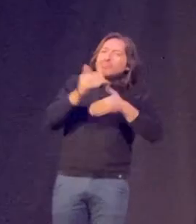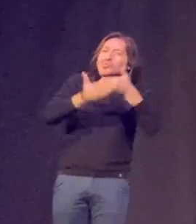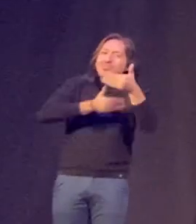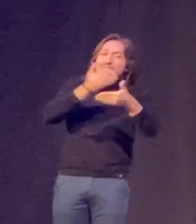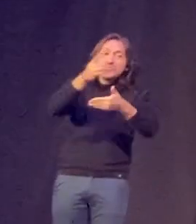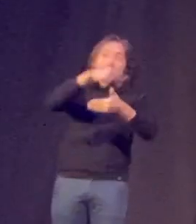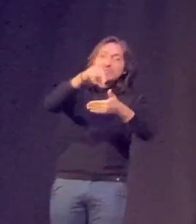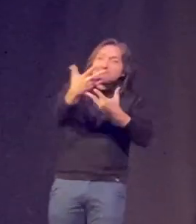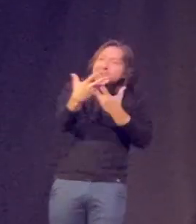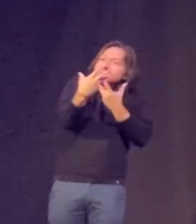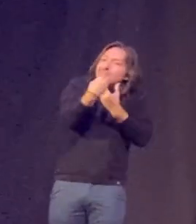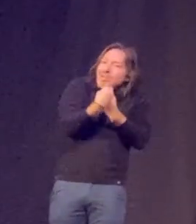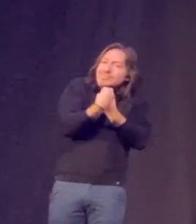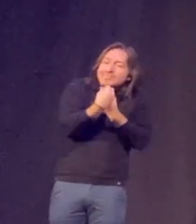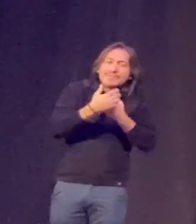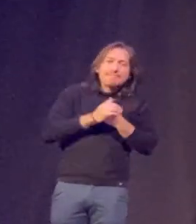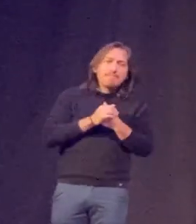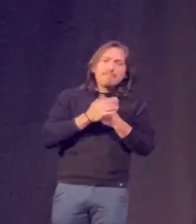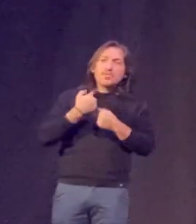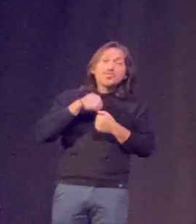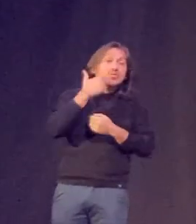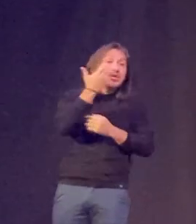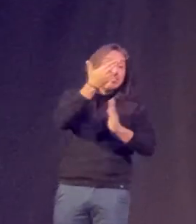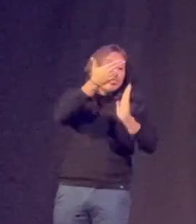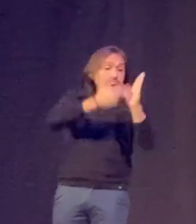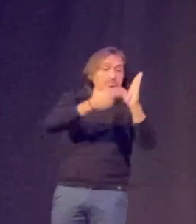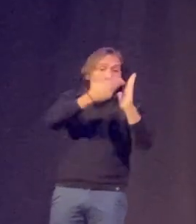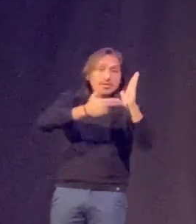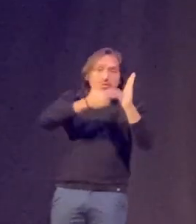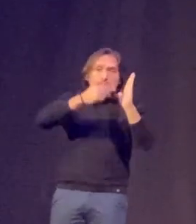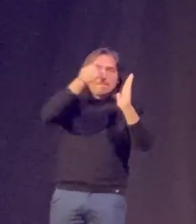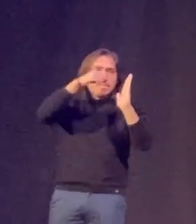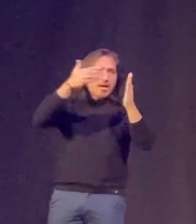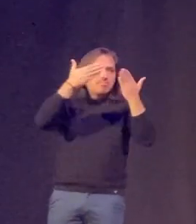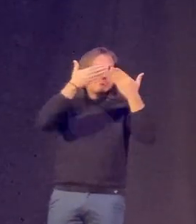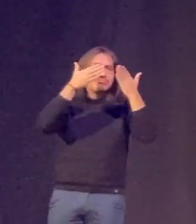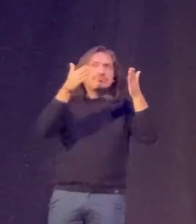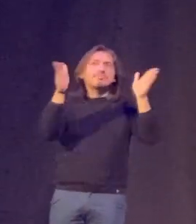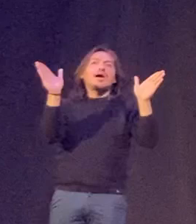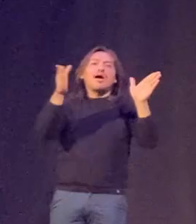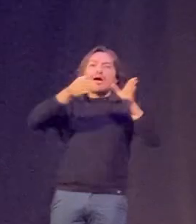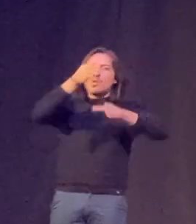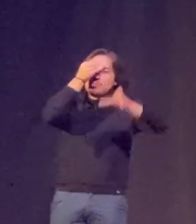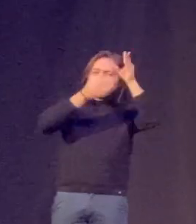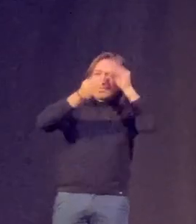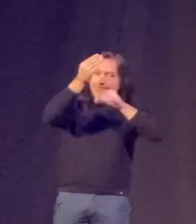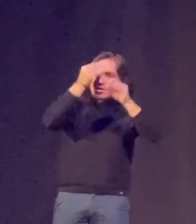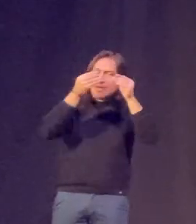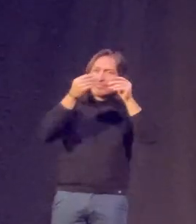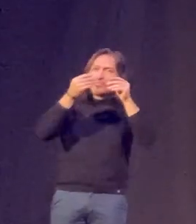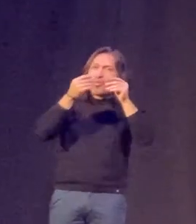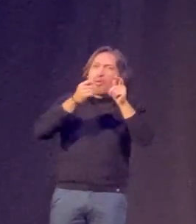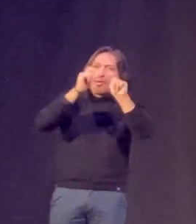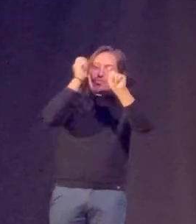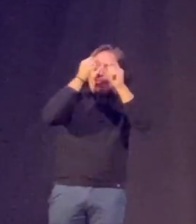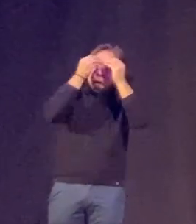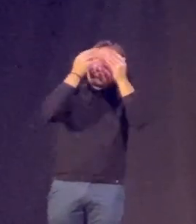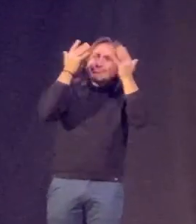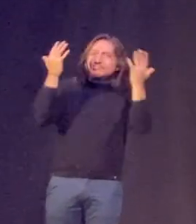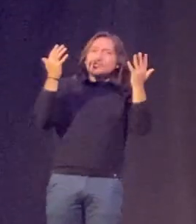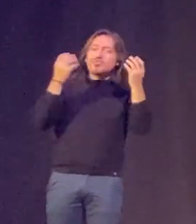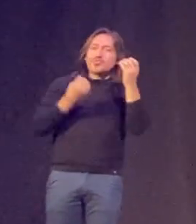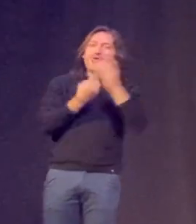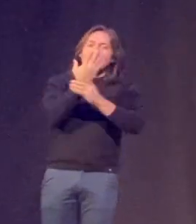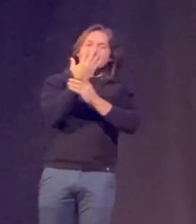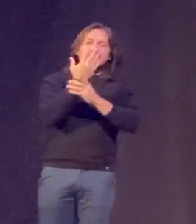proceso, en crear talleres para aprender y desaprender como equipo, en construir espacios de